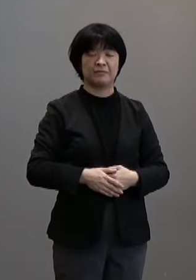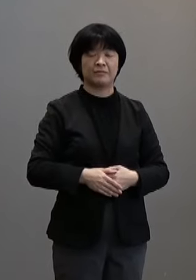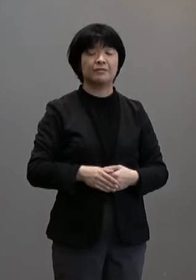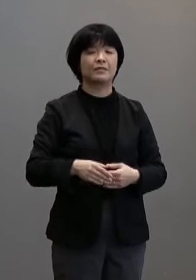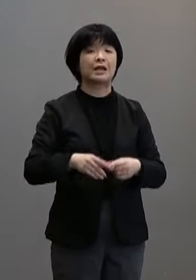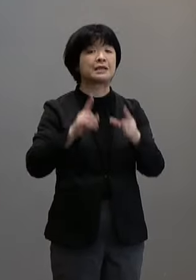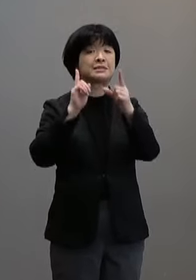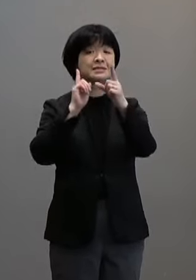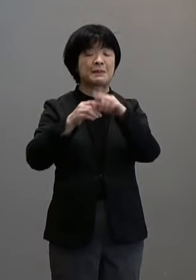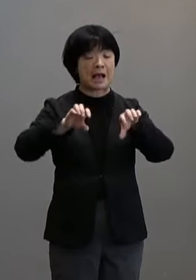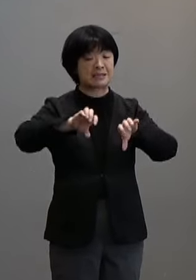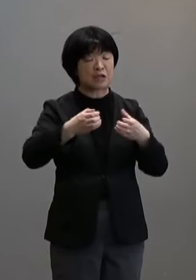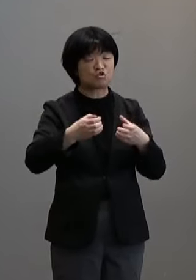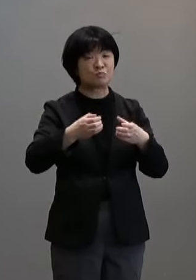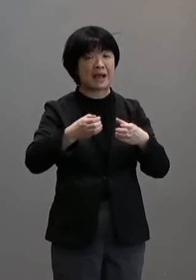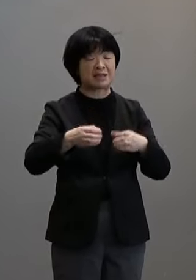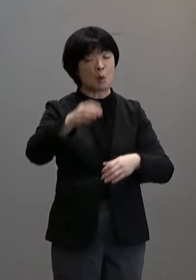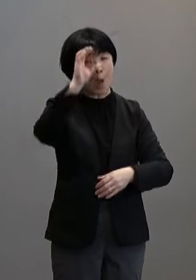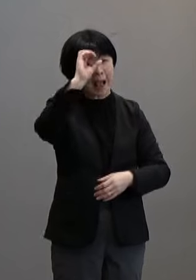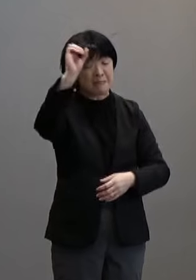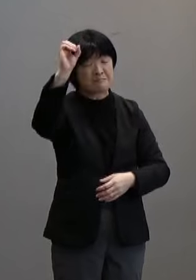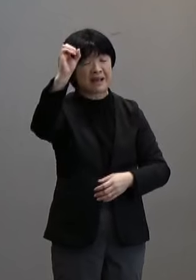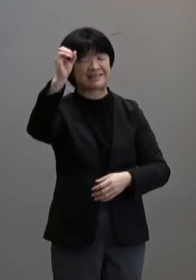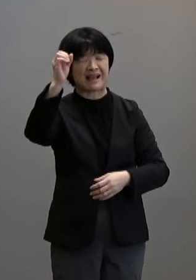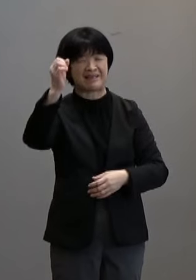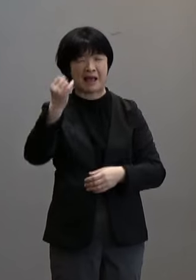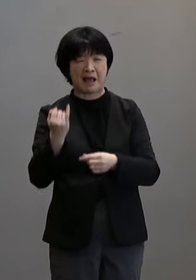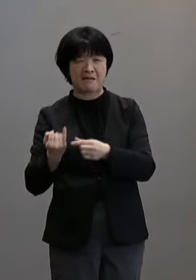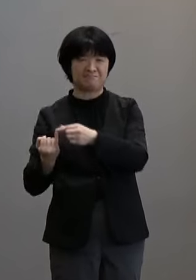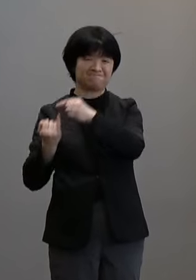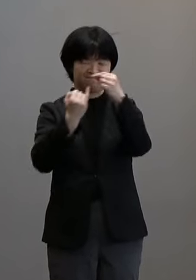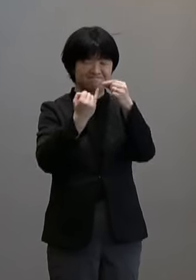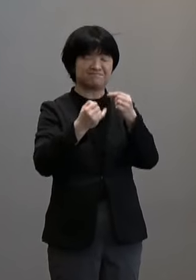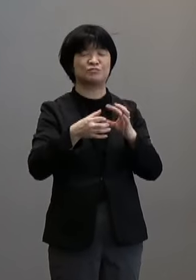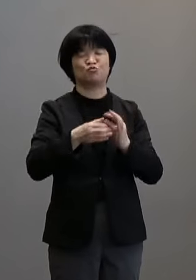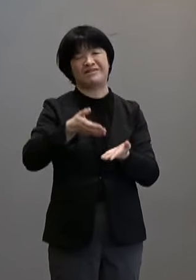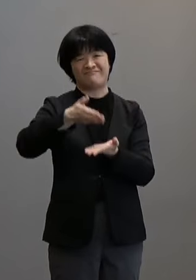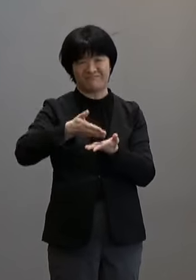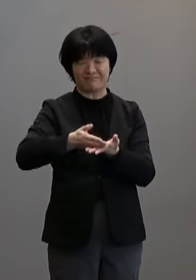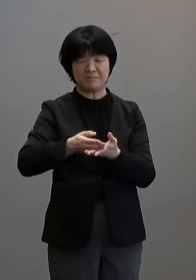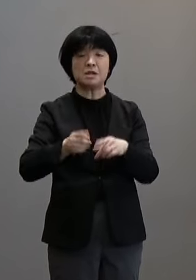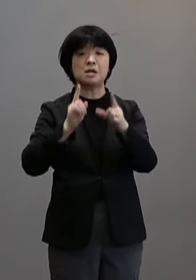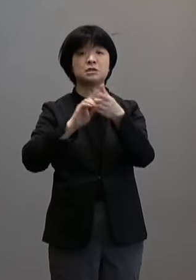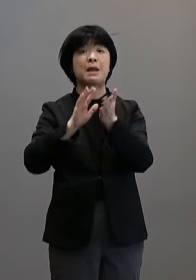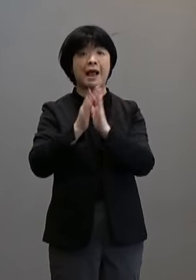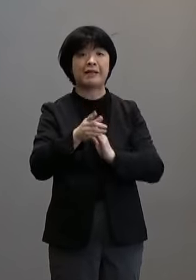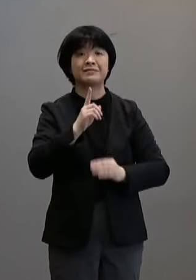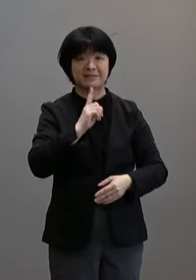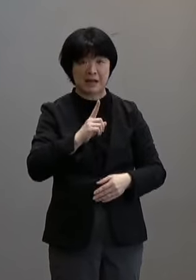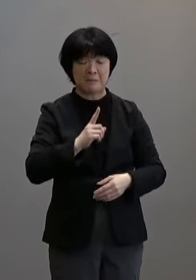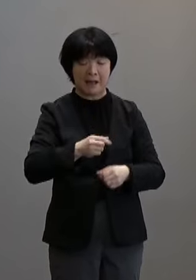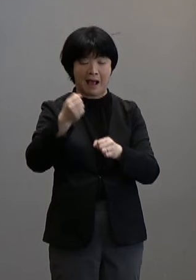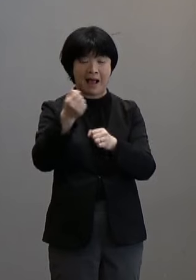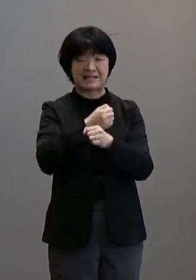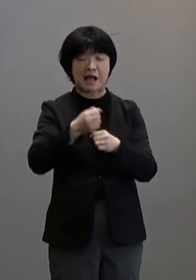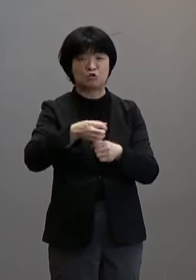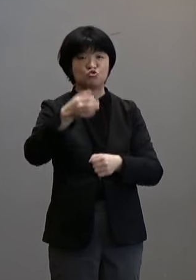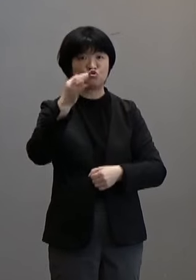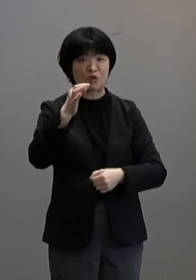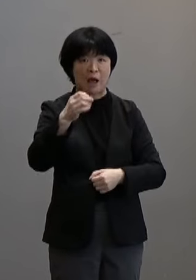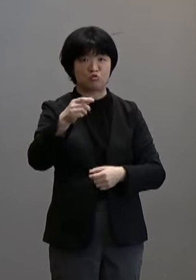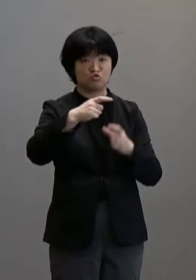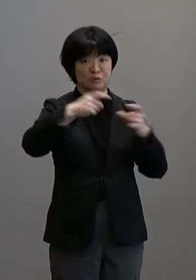最後に千葉のさつまいもアンバサダーの就任についてお話をいたします。千葉県全国2位の産出額を誇るさつまい